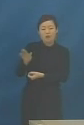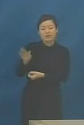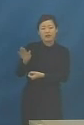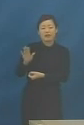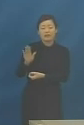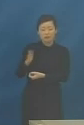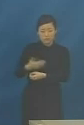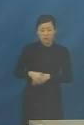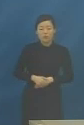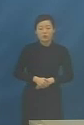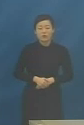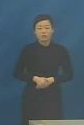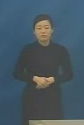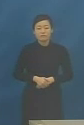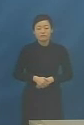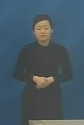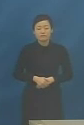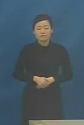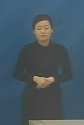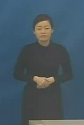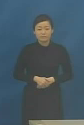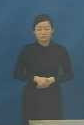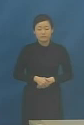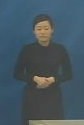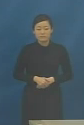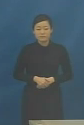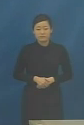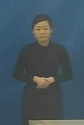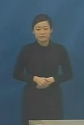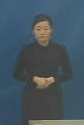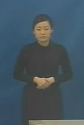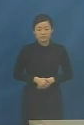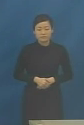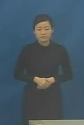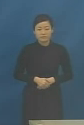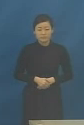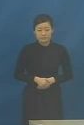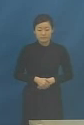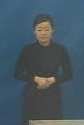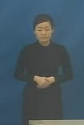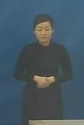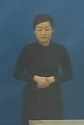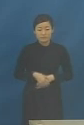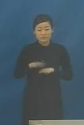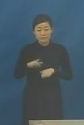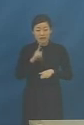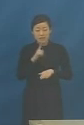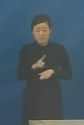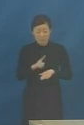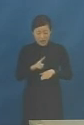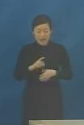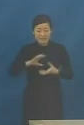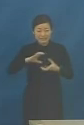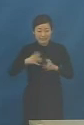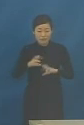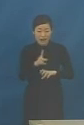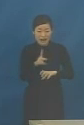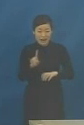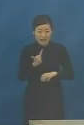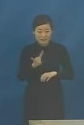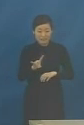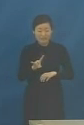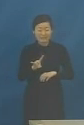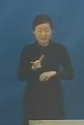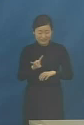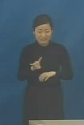いう鳥取ちょうどこの季節ですとあのまあ岩牡蠣の季節ではいますけれどもまあそうしたあの鳥取の3